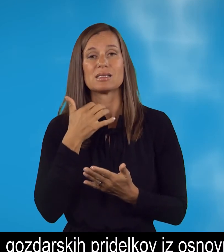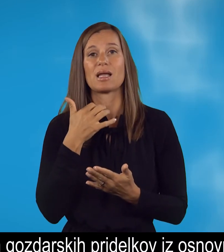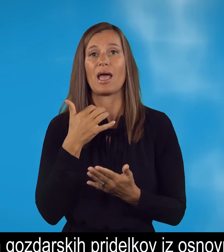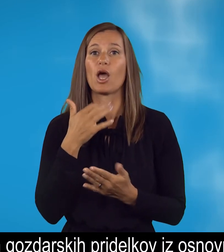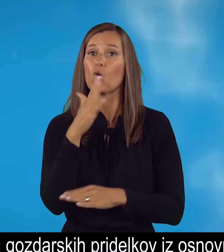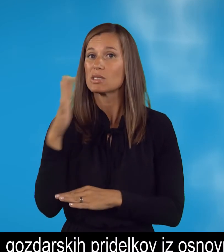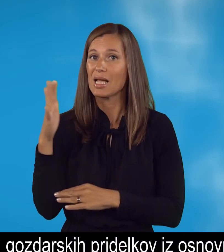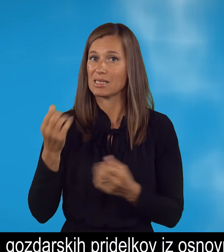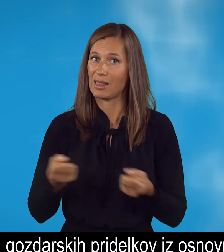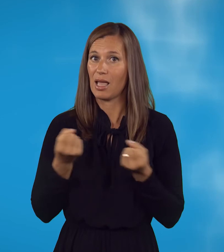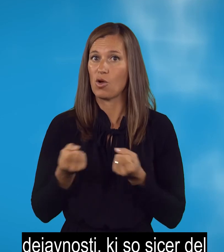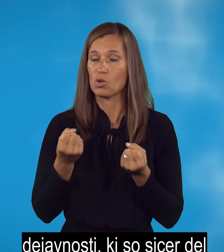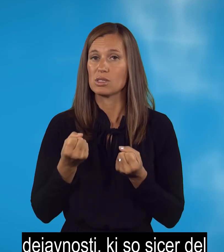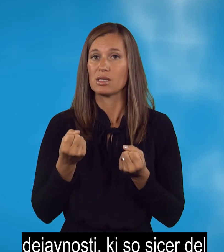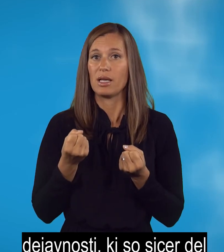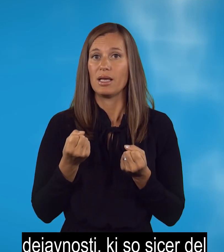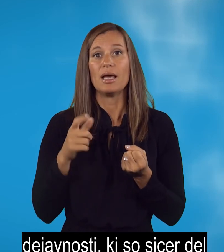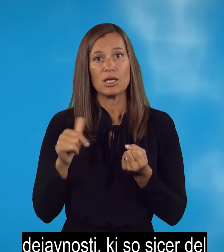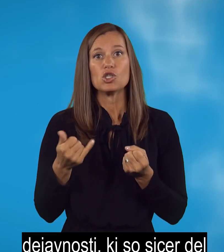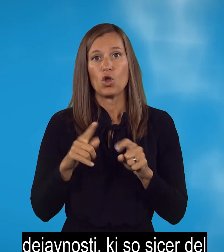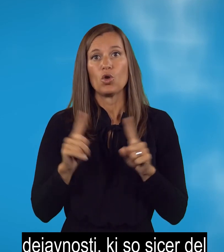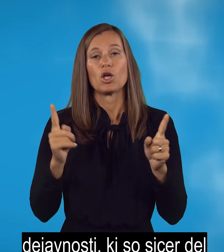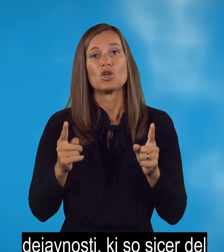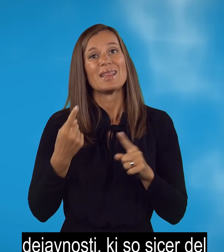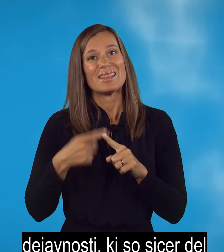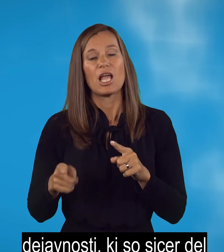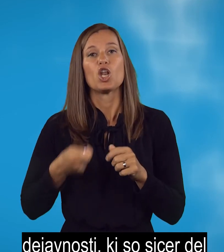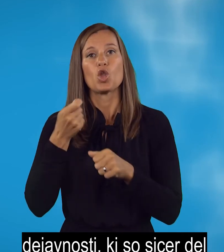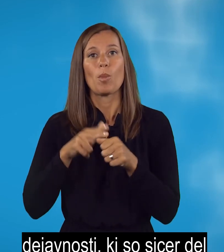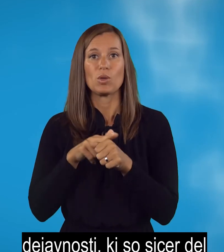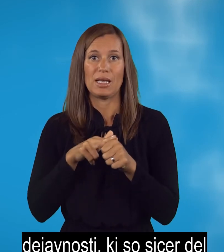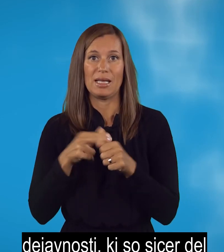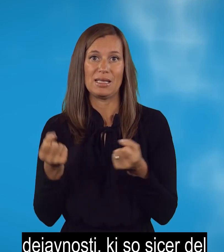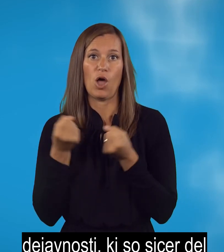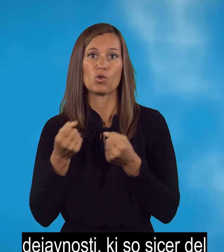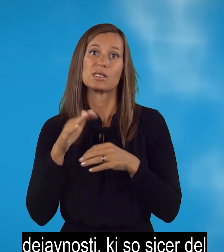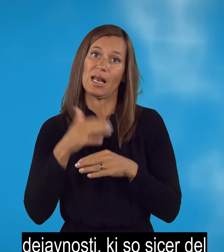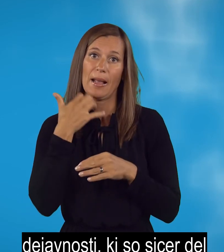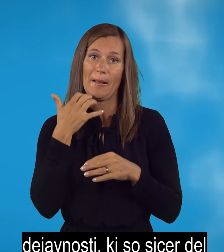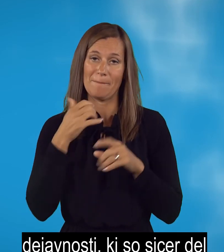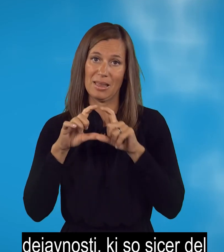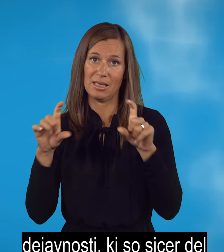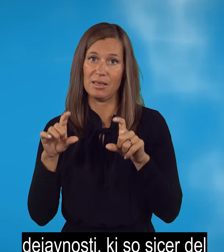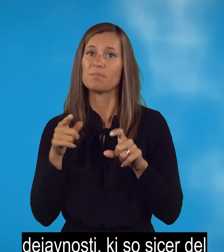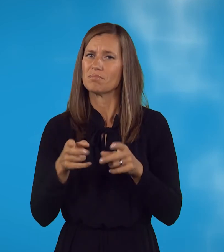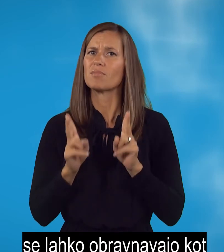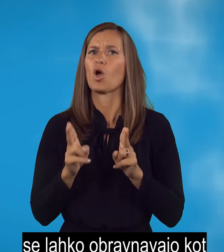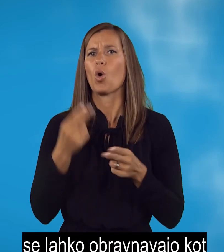in osnovne gozdarske dejavnosti, ki so sicer del dopolnilnih dejavnosti na kmetiji, se lahko obravnavajo